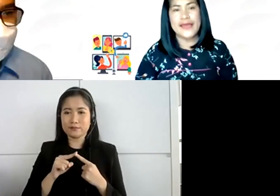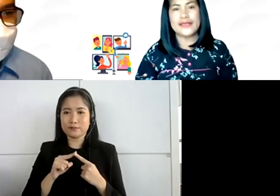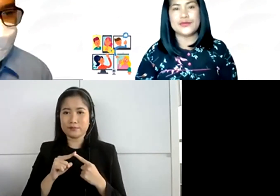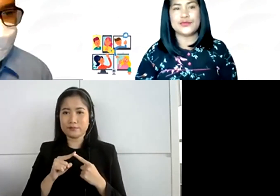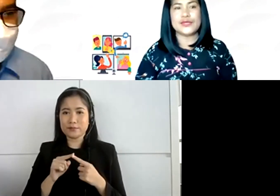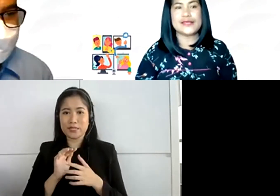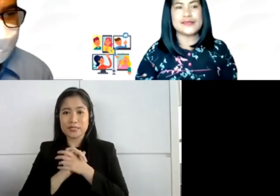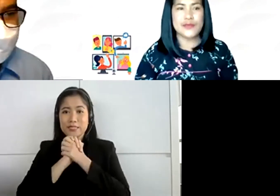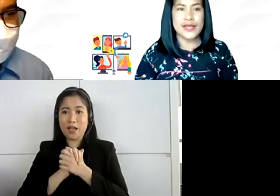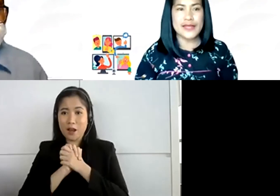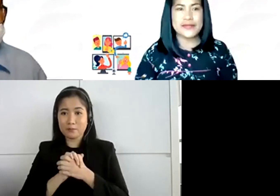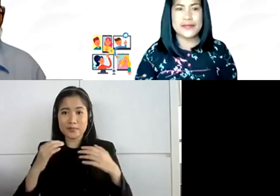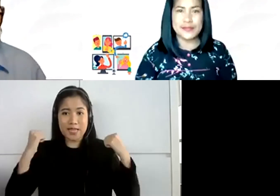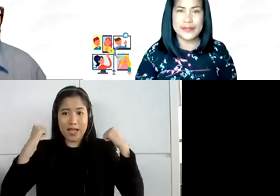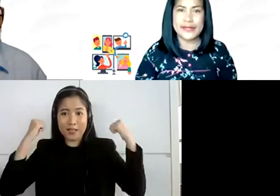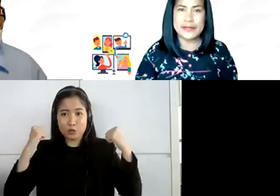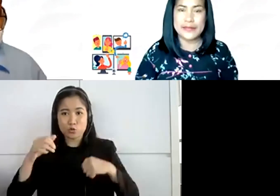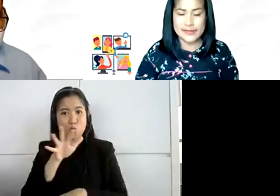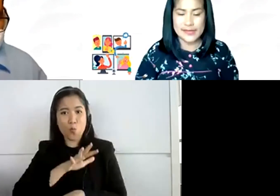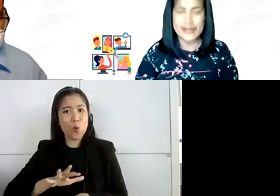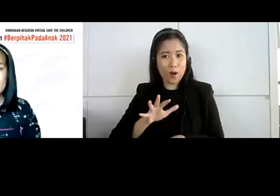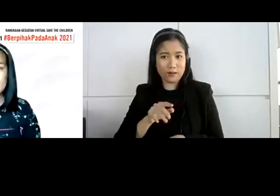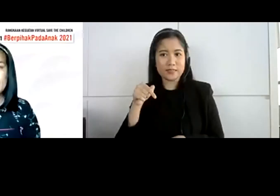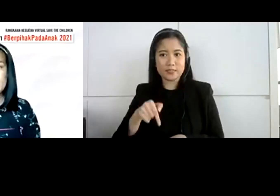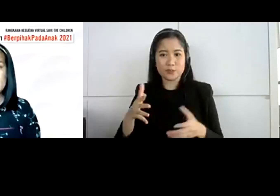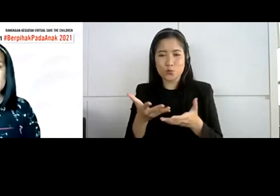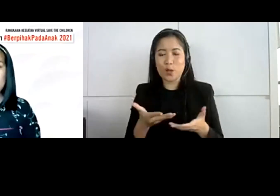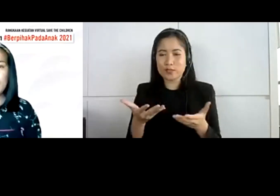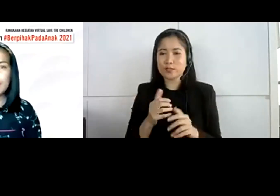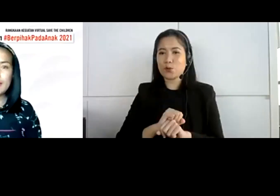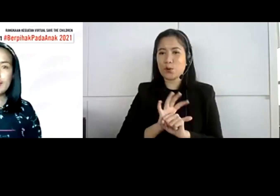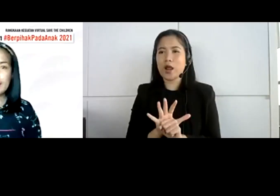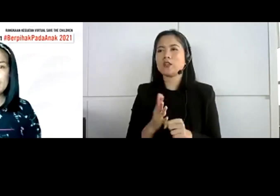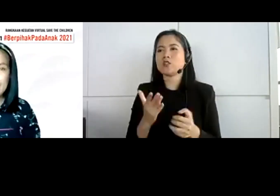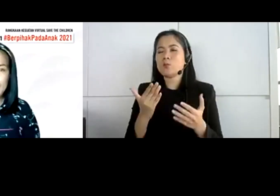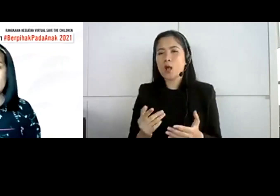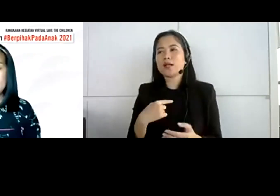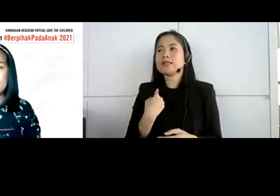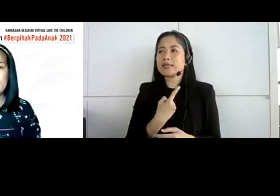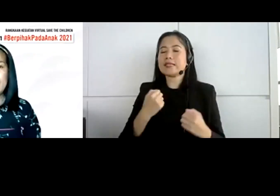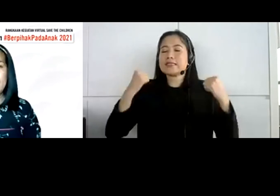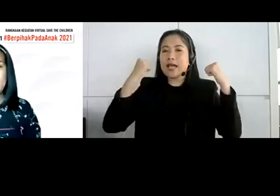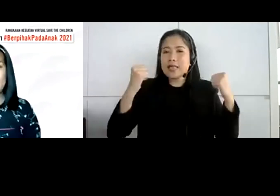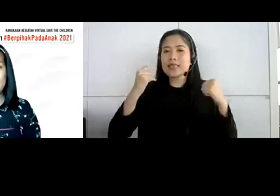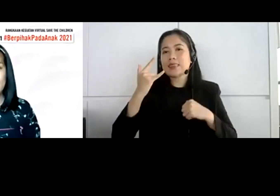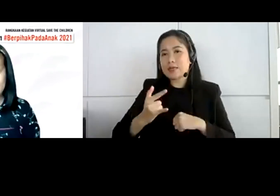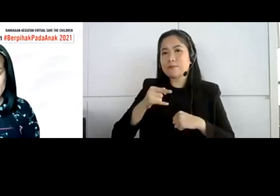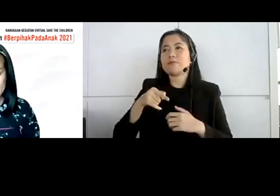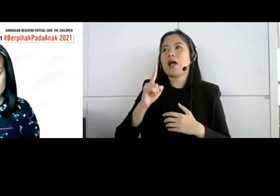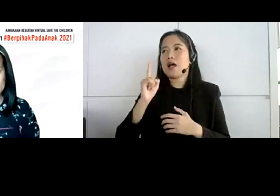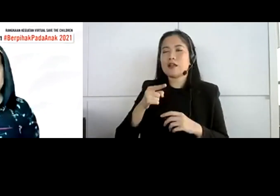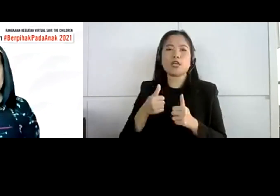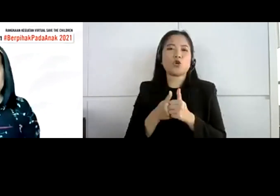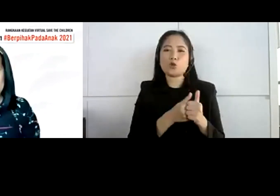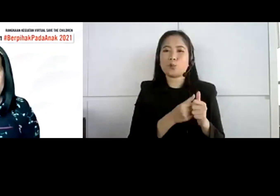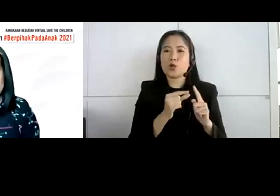salam sehat untuk kita semua di masa pandemi sekarang ini. Semoga kita tetap sehat dan menerapkan protokol